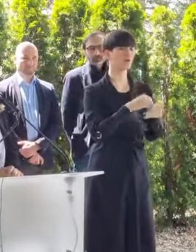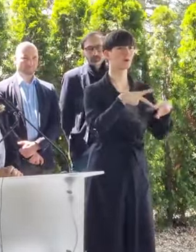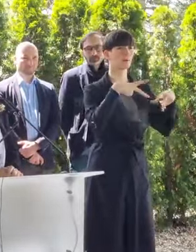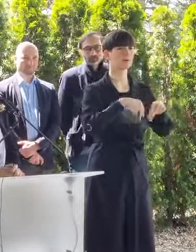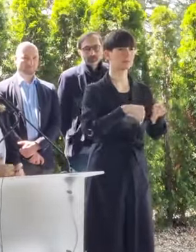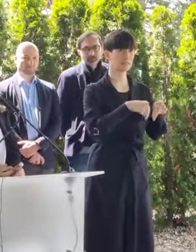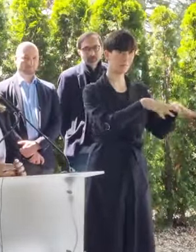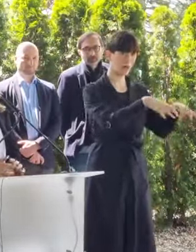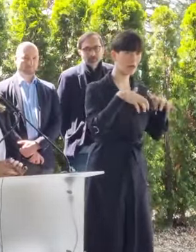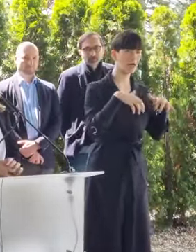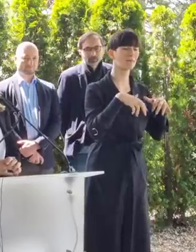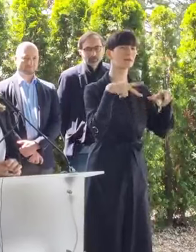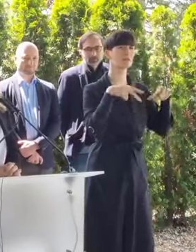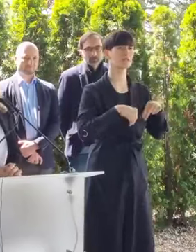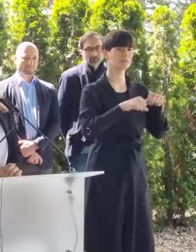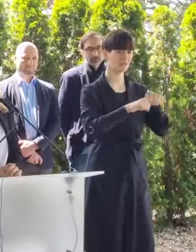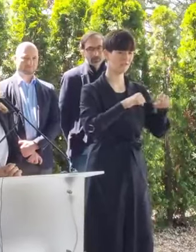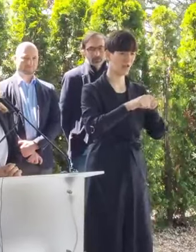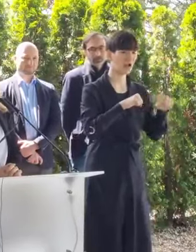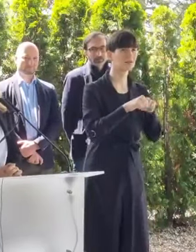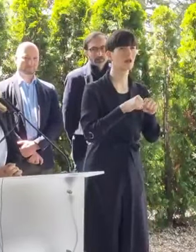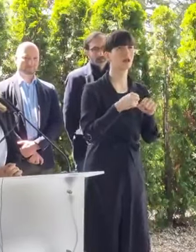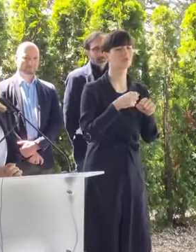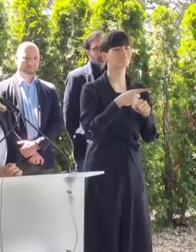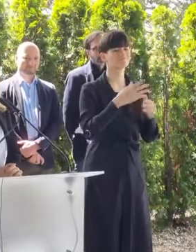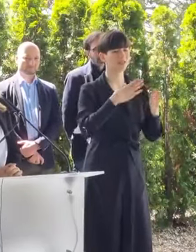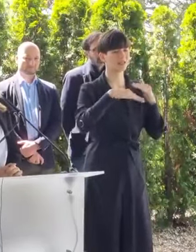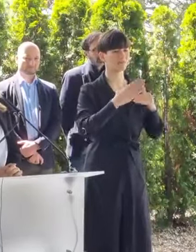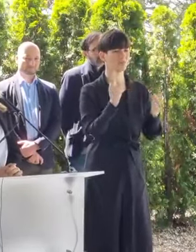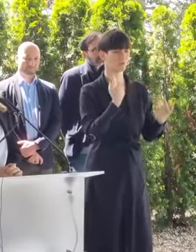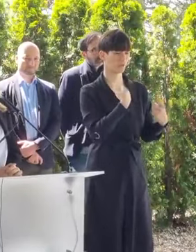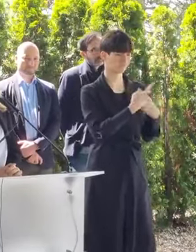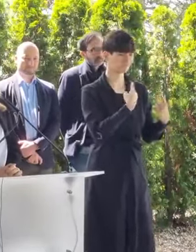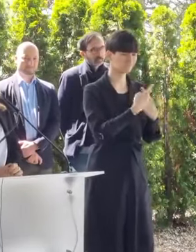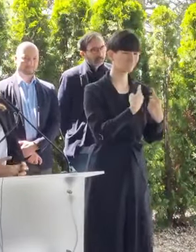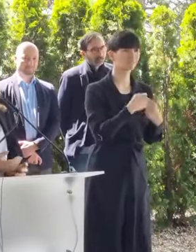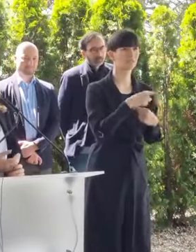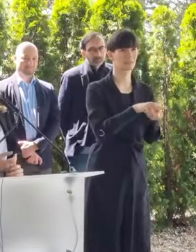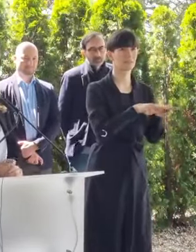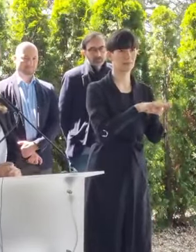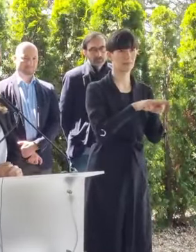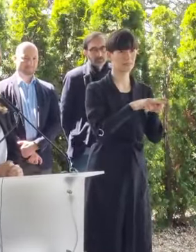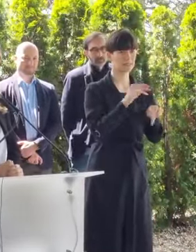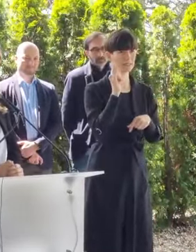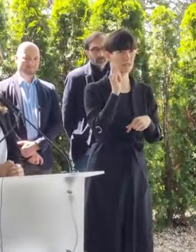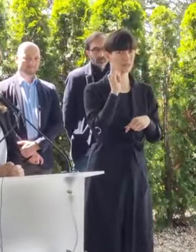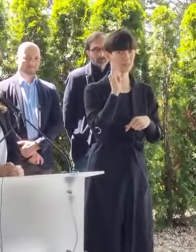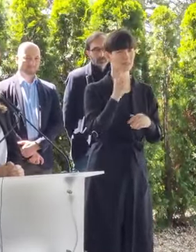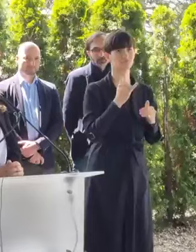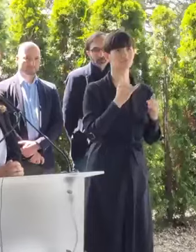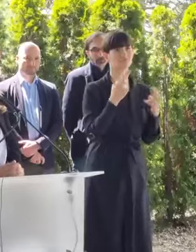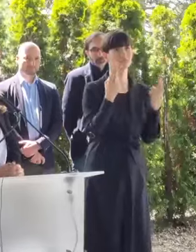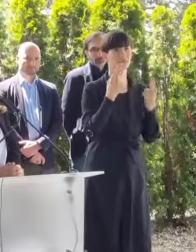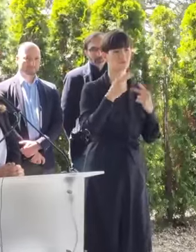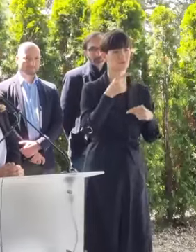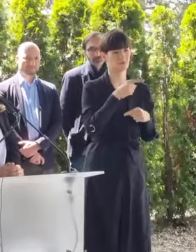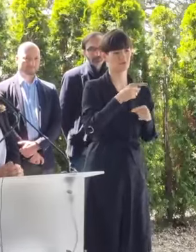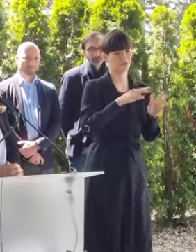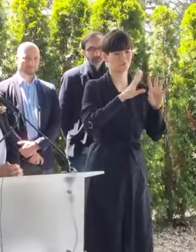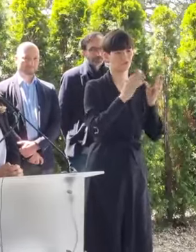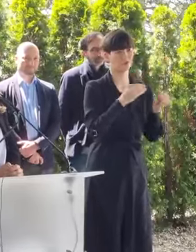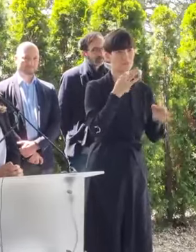vlády, ale teda najdlhší časový priestor sme strávili s pánom prezidentom Zelenským. Je to všeobecne známa informácia, žiadne ďalšie detaily k